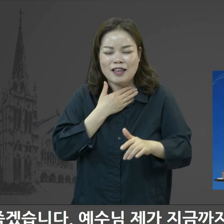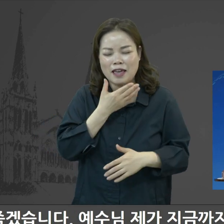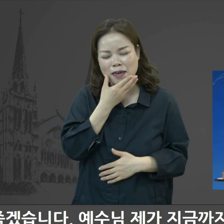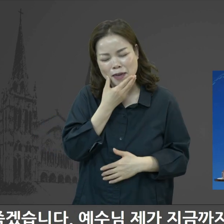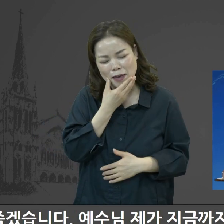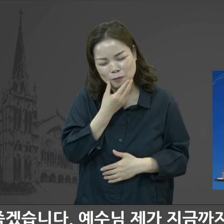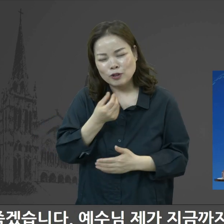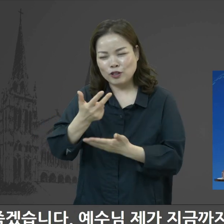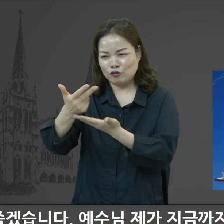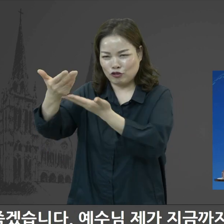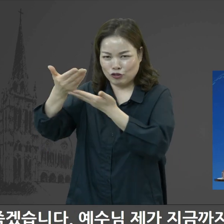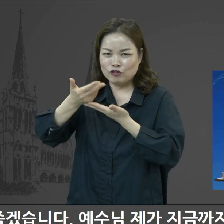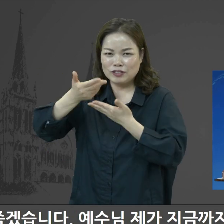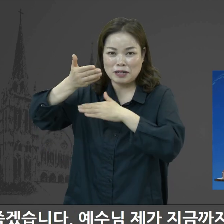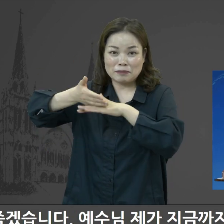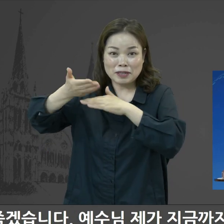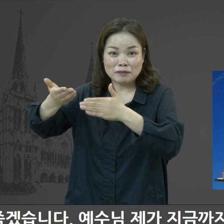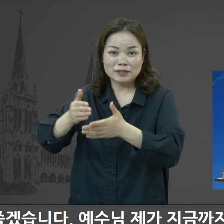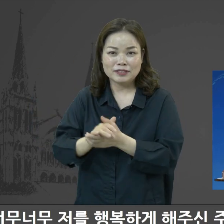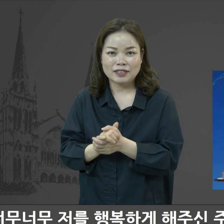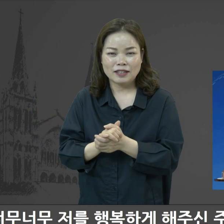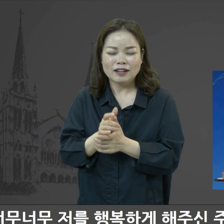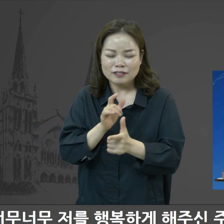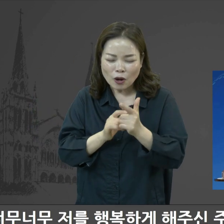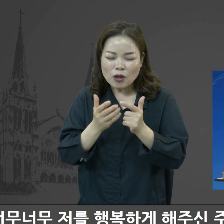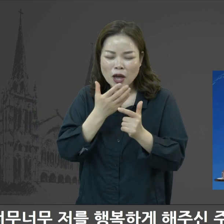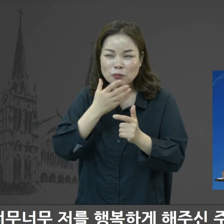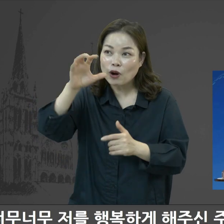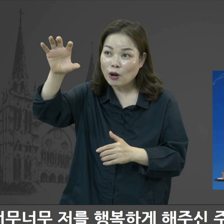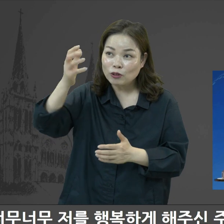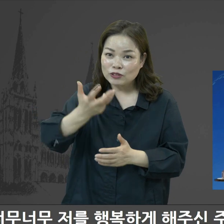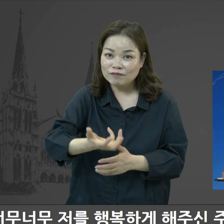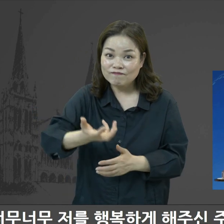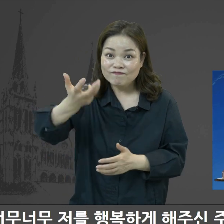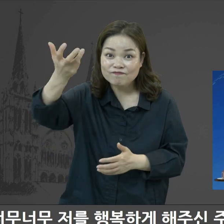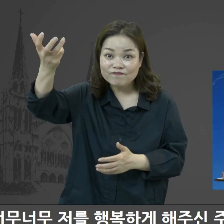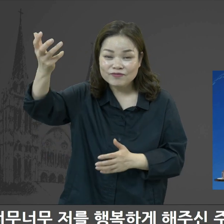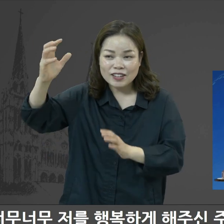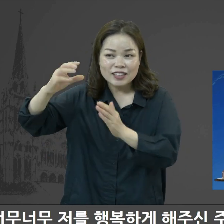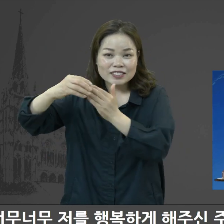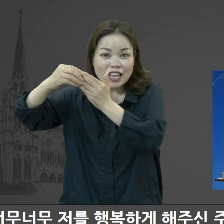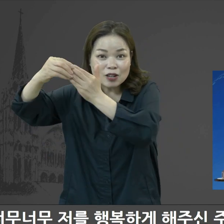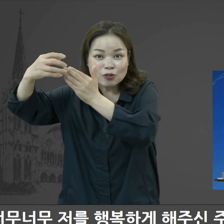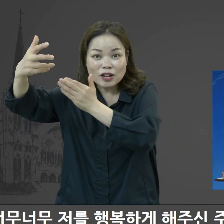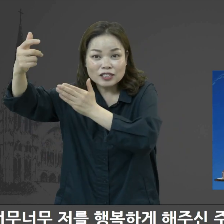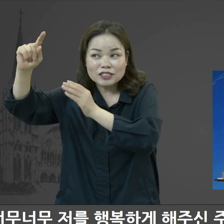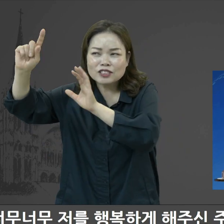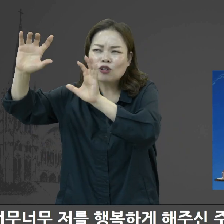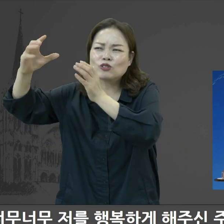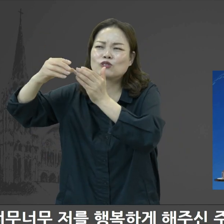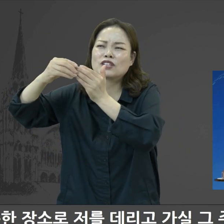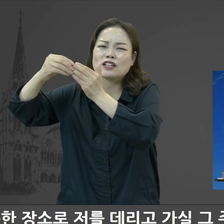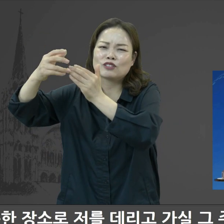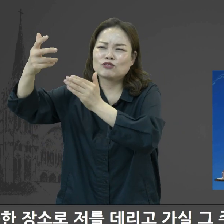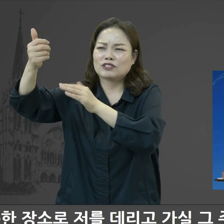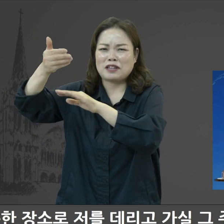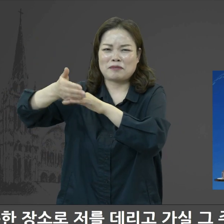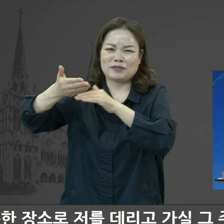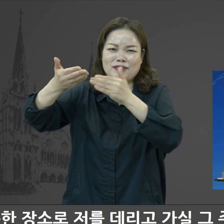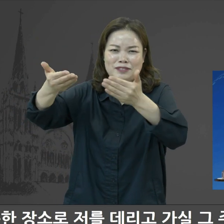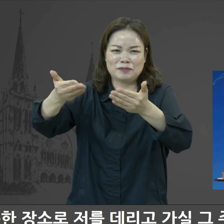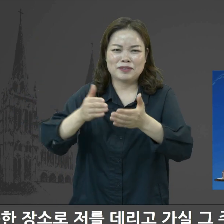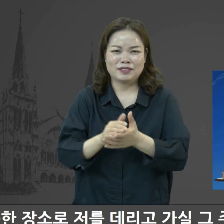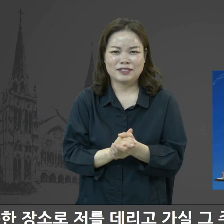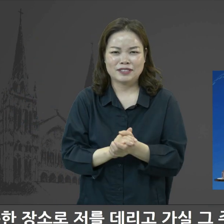행복하게 해주신 주님 감사합니다. 저를 또 더 행복한 장소로 저를 데리고 가실 그 주님께 너무 감사합니다. 그러면서요